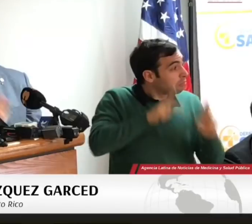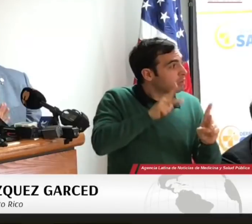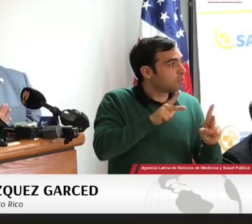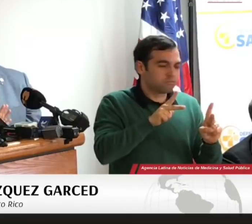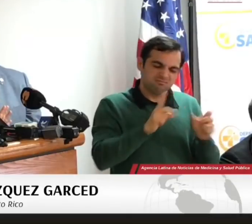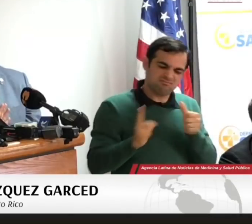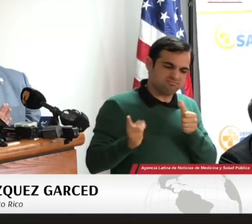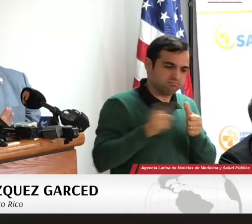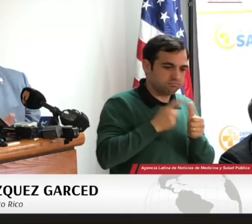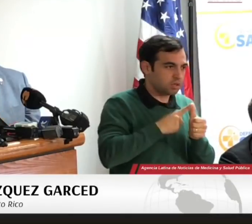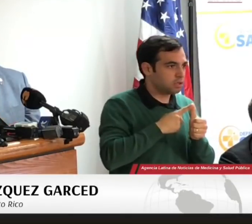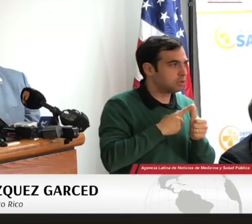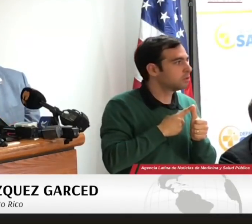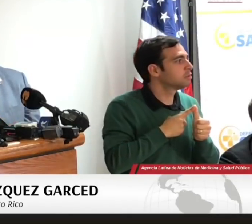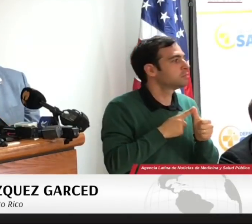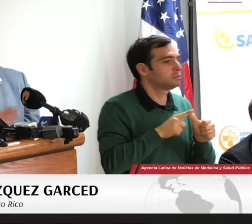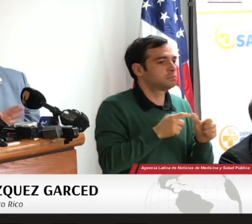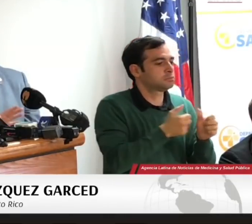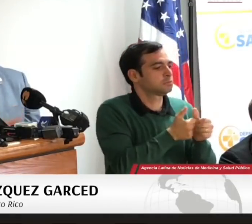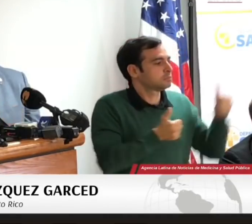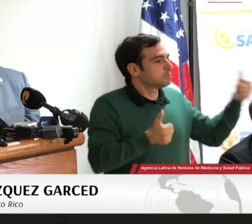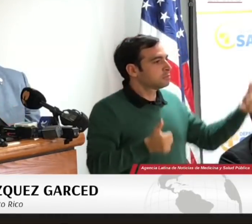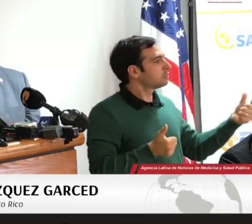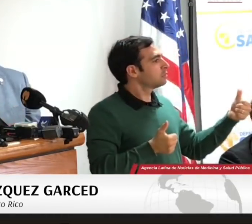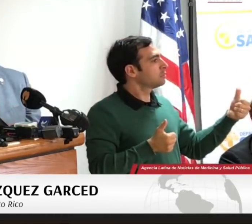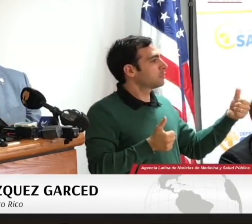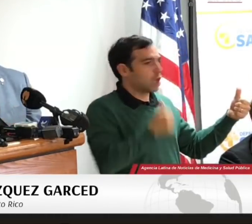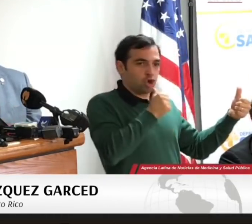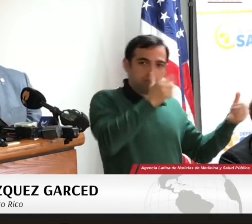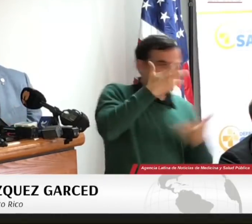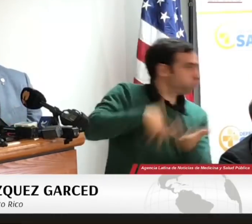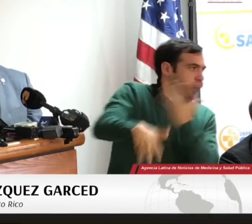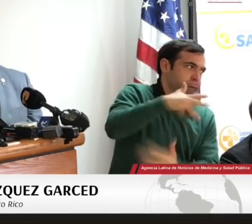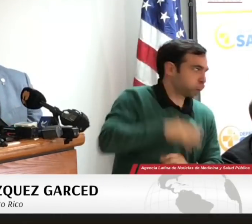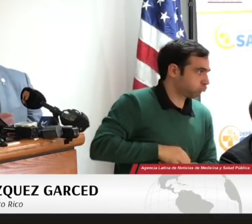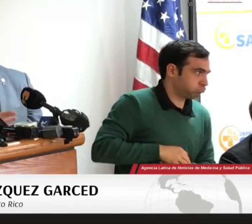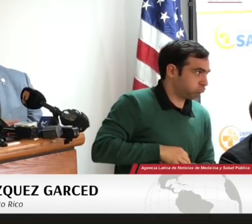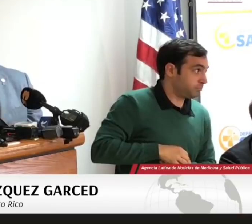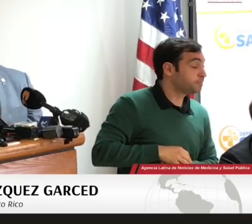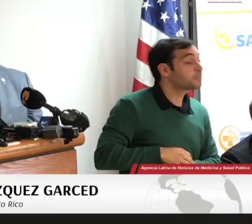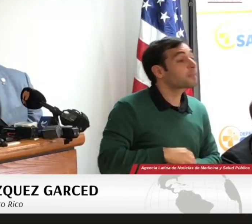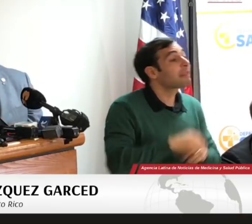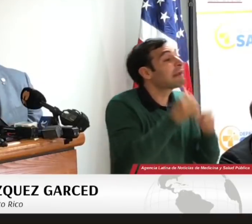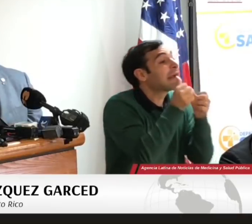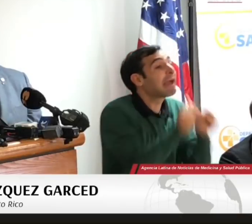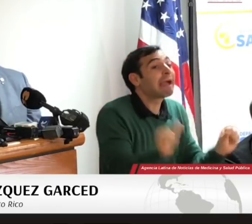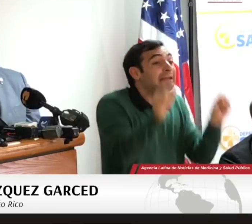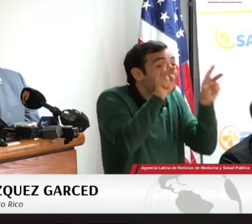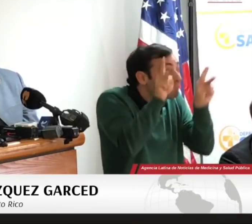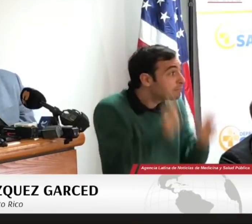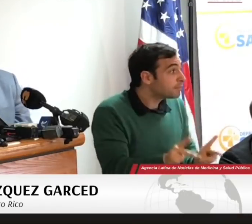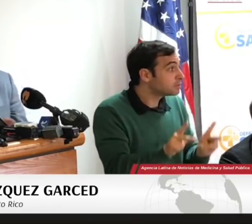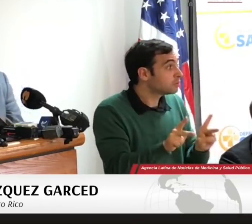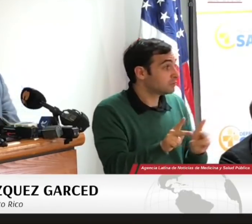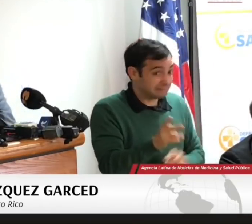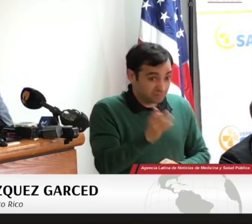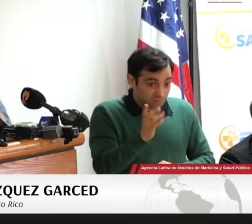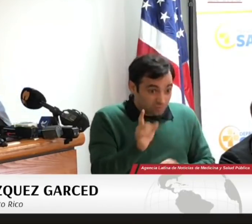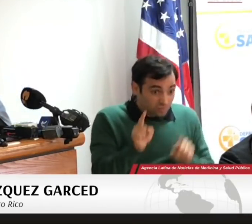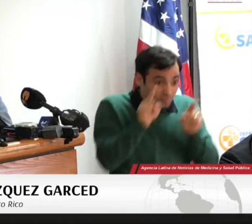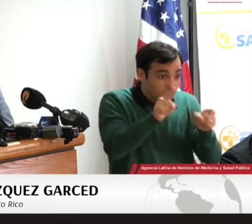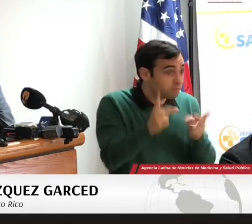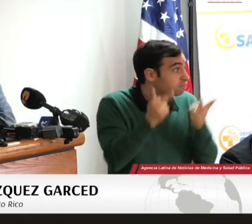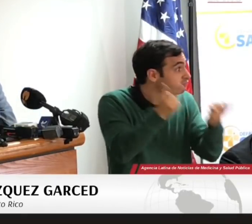se mandaron a distanciamiento social. Pero todas aquellas personas que de alguna manera estuvieron allí y ellos